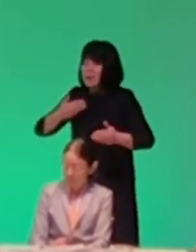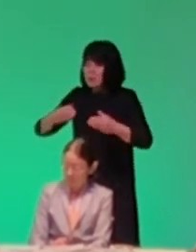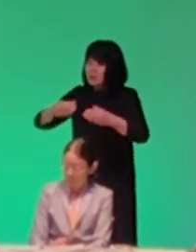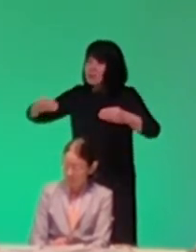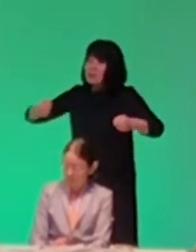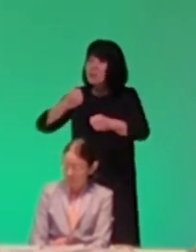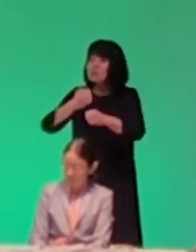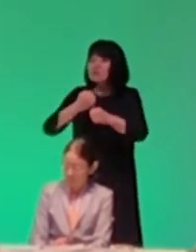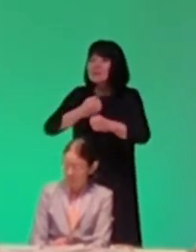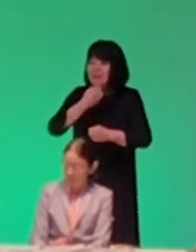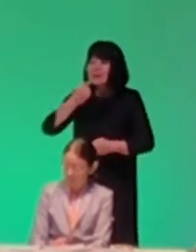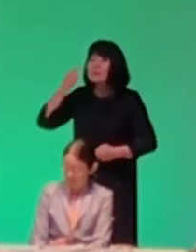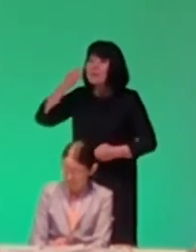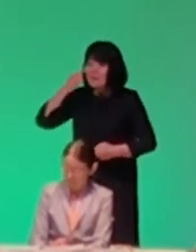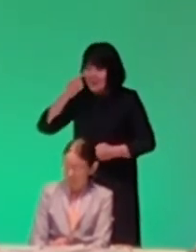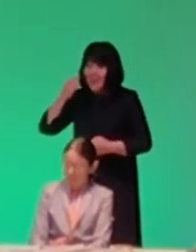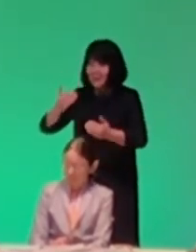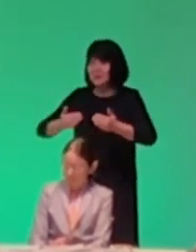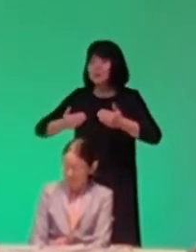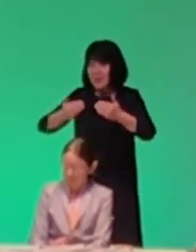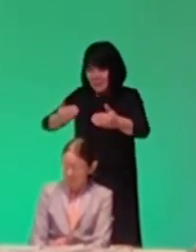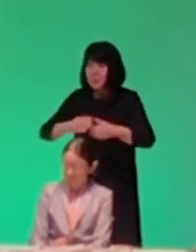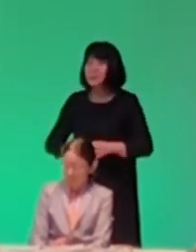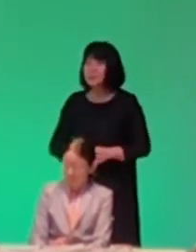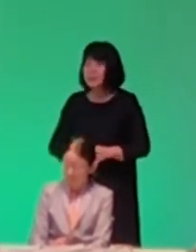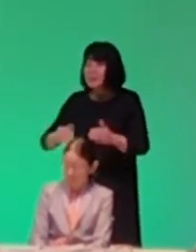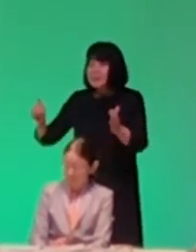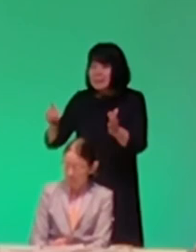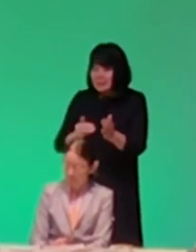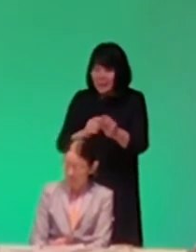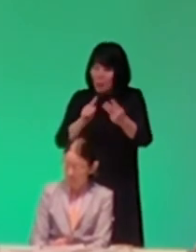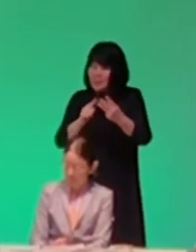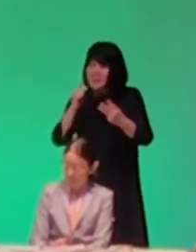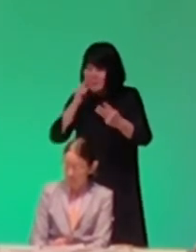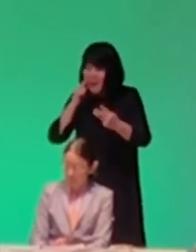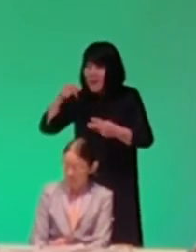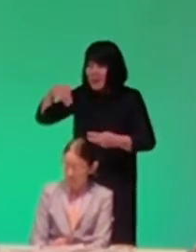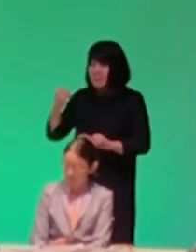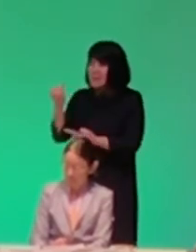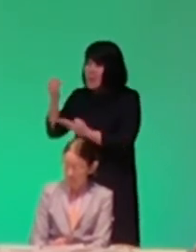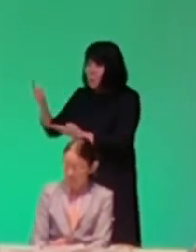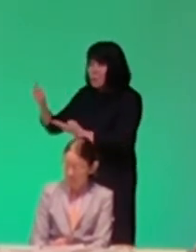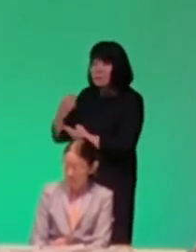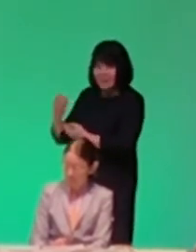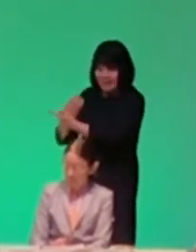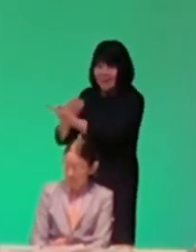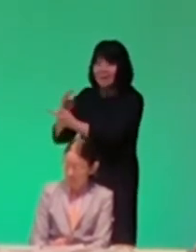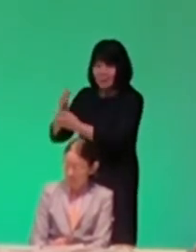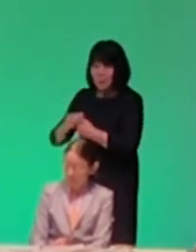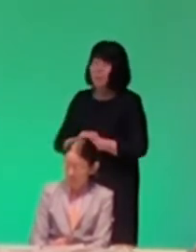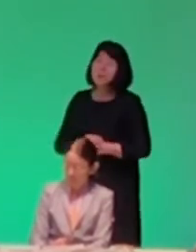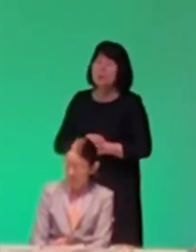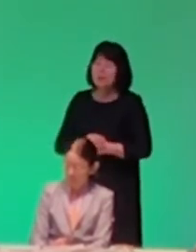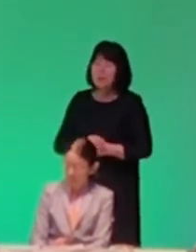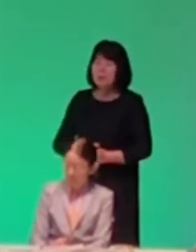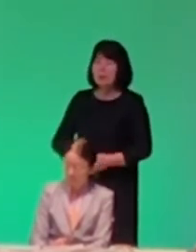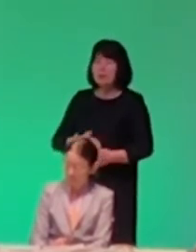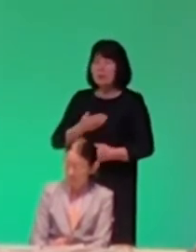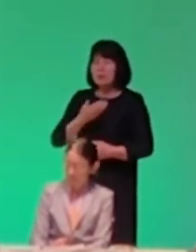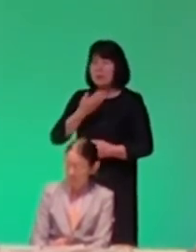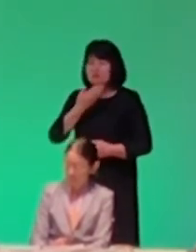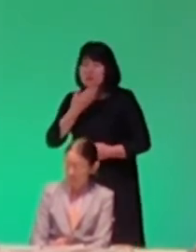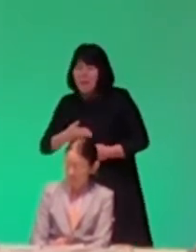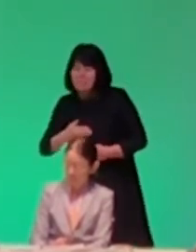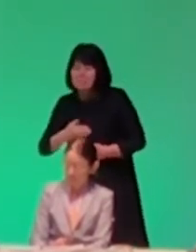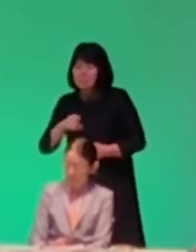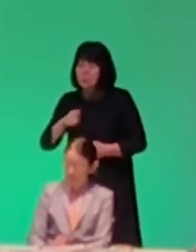国が作れればいいなということで、それが進んでいます。最後に、まあ、波姉から今紹介されたんですけれども、不便って結構いい